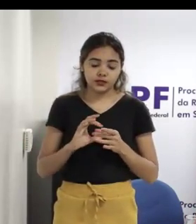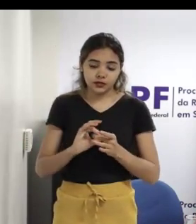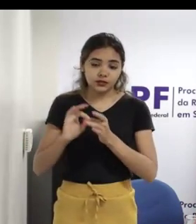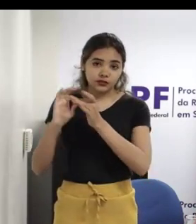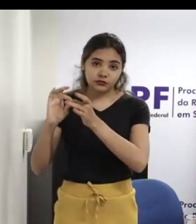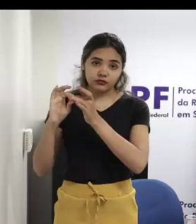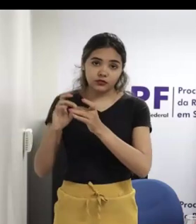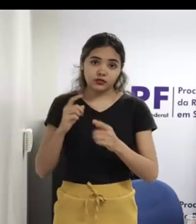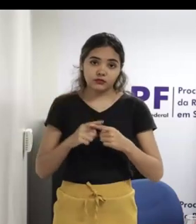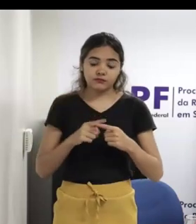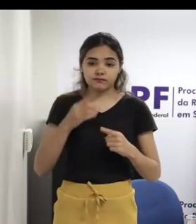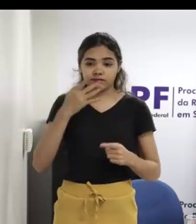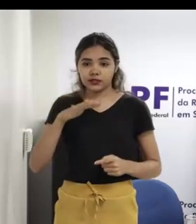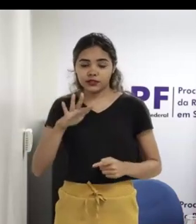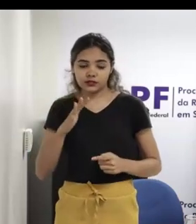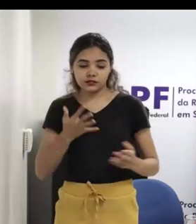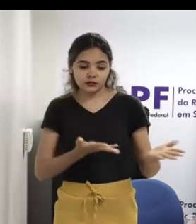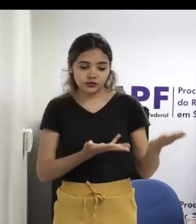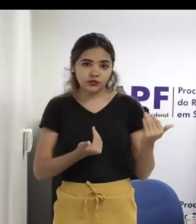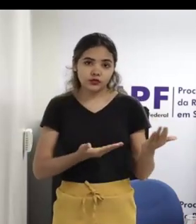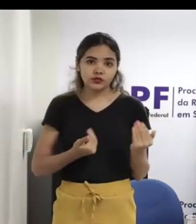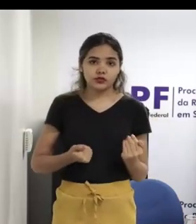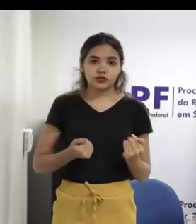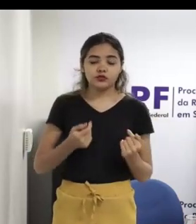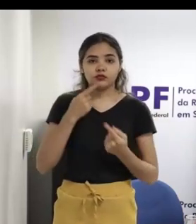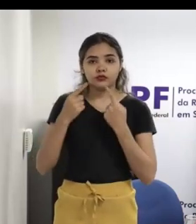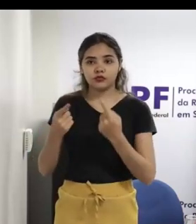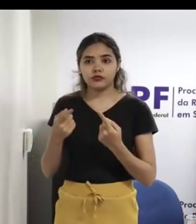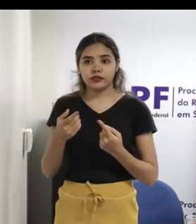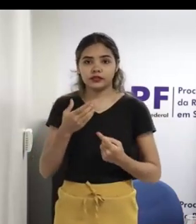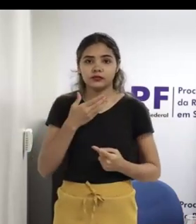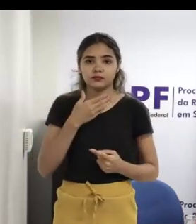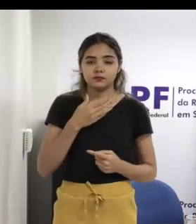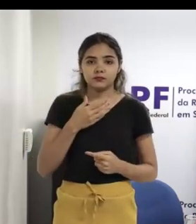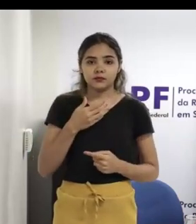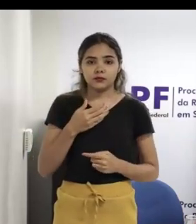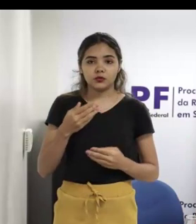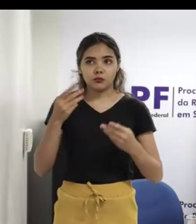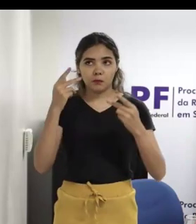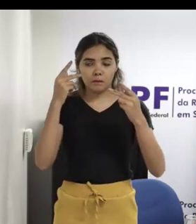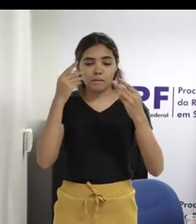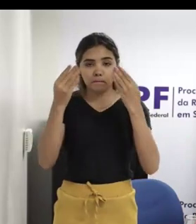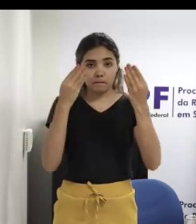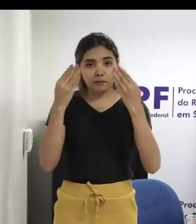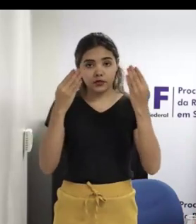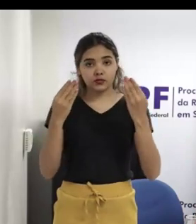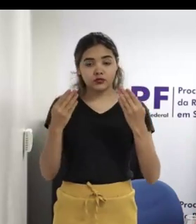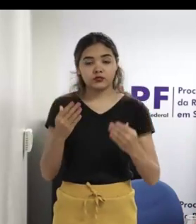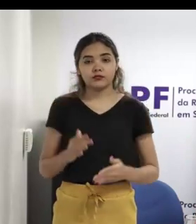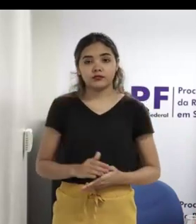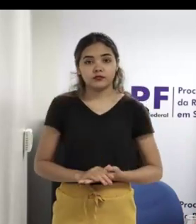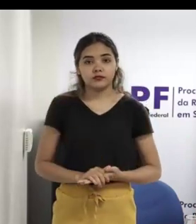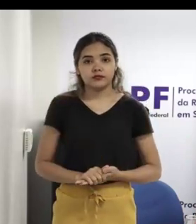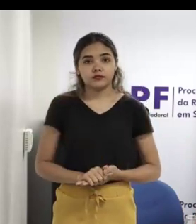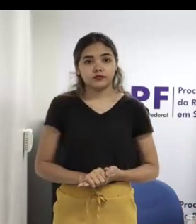gente consegue conscientizar todas essas frentes medicina educa órgãos